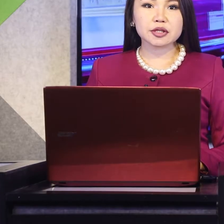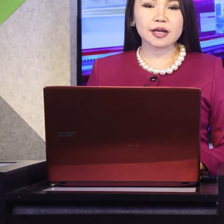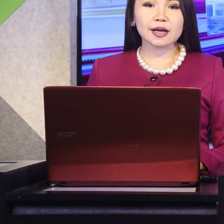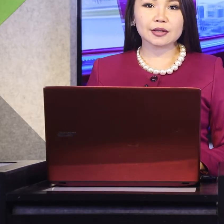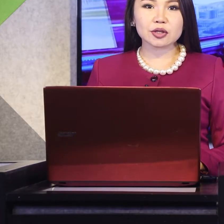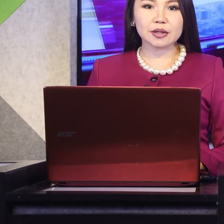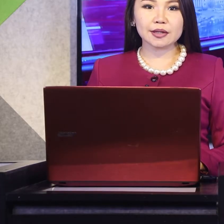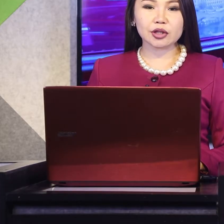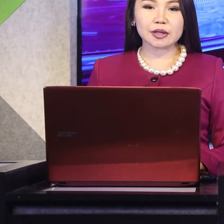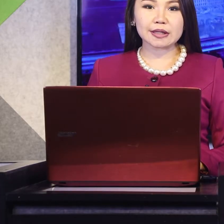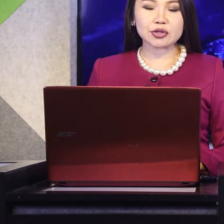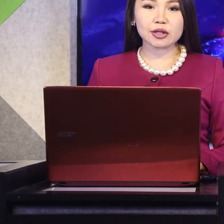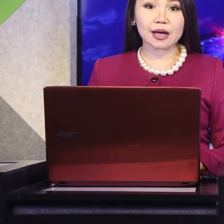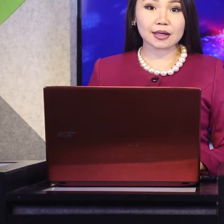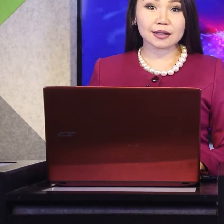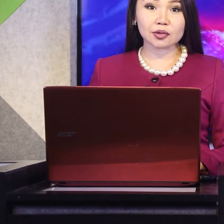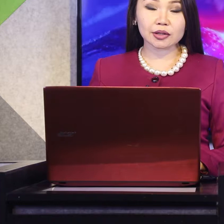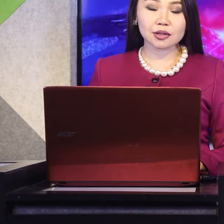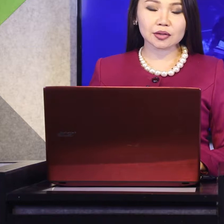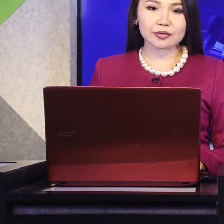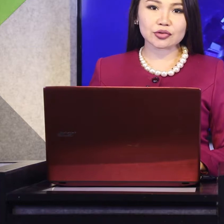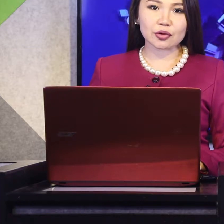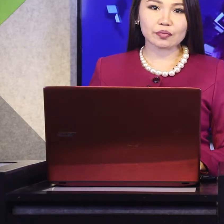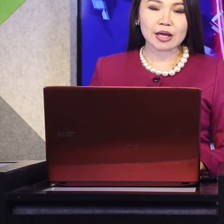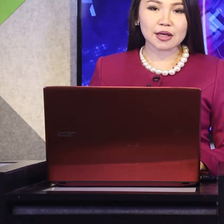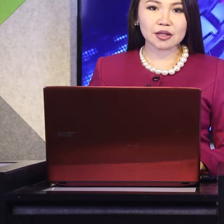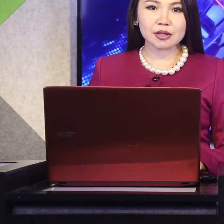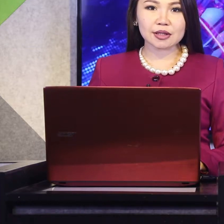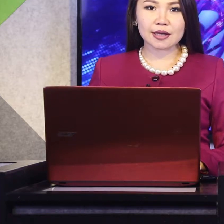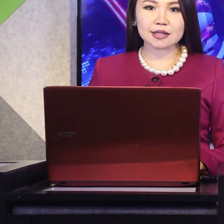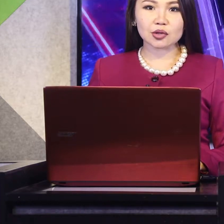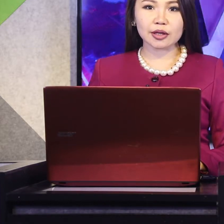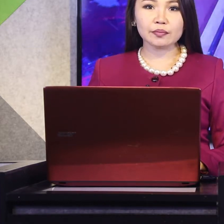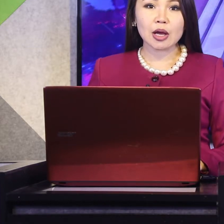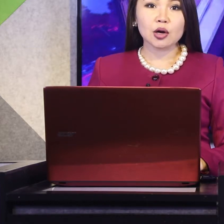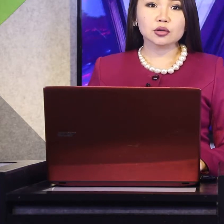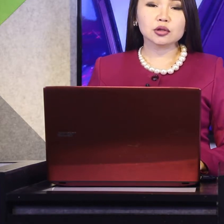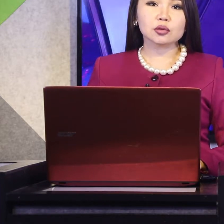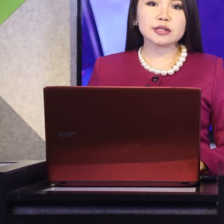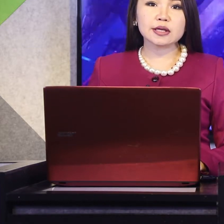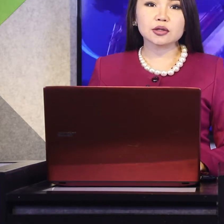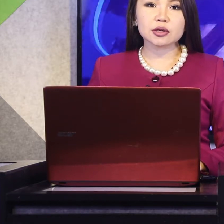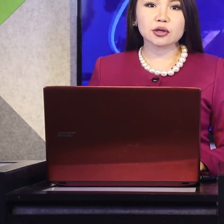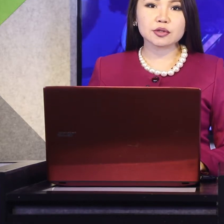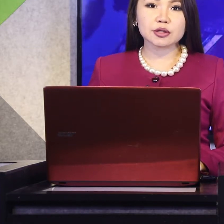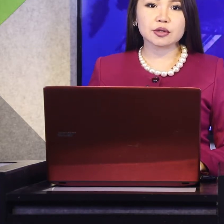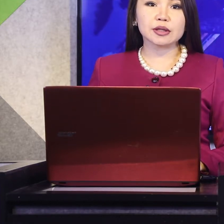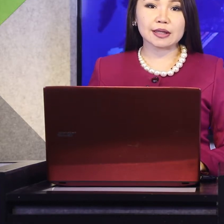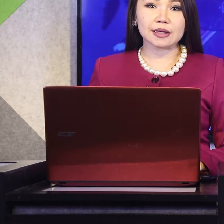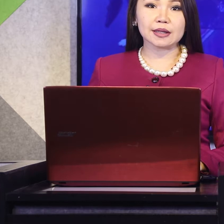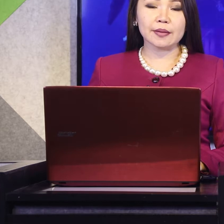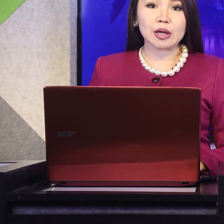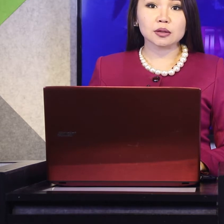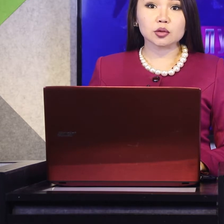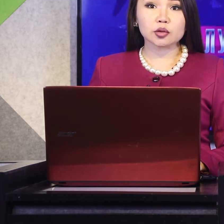Оромын төрөө зэгчтэй халуун зэг мэдээллийн хөтөлбөр эхлэж байна. Анхаарал хандуулан хүлээ авч үзнэ үү. Эхний мэдээллийг танилцуулъя. Өнөөдөр улсын онцгой комиссоос